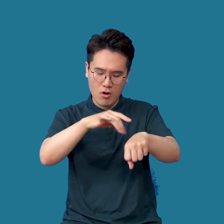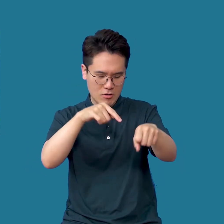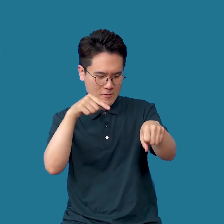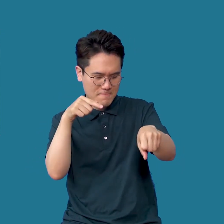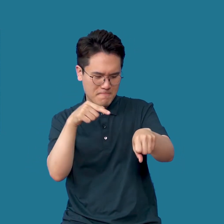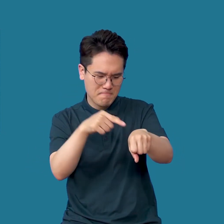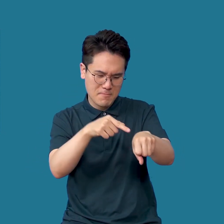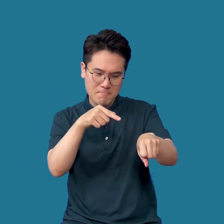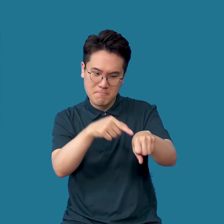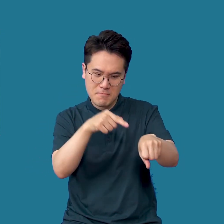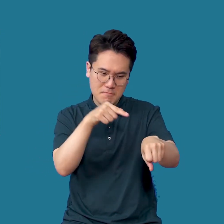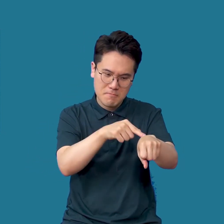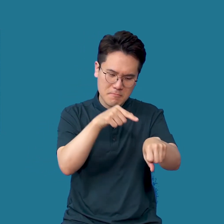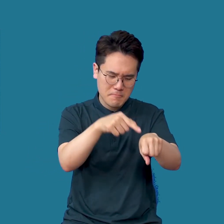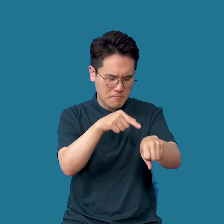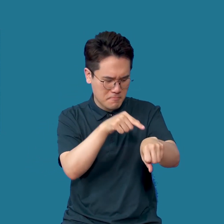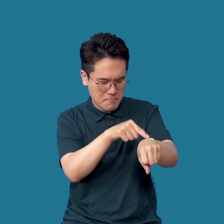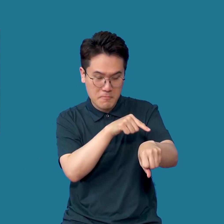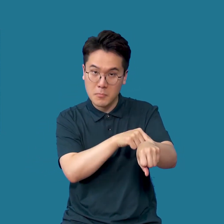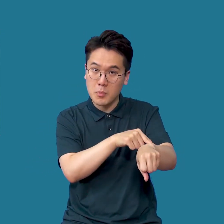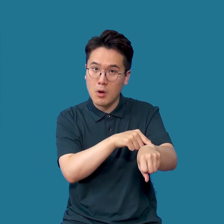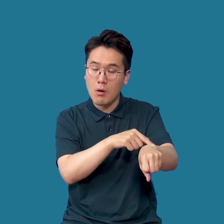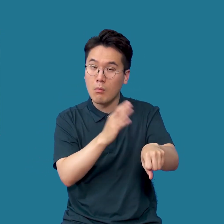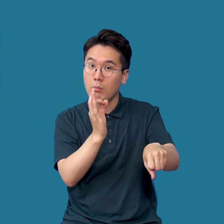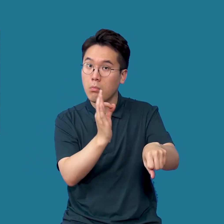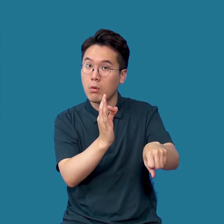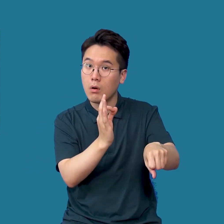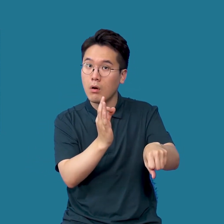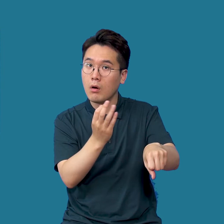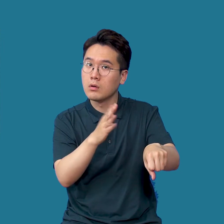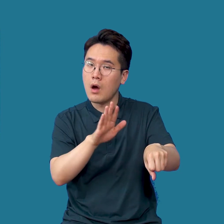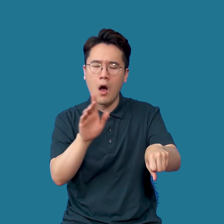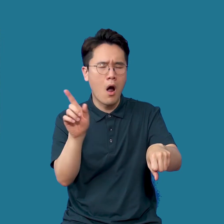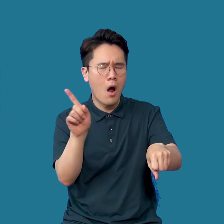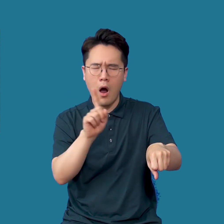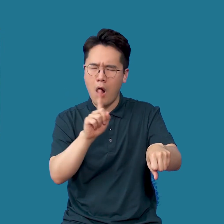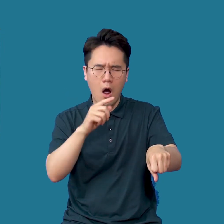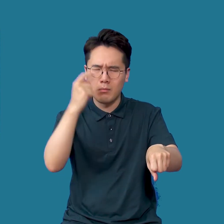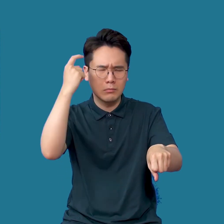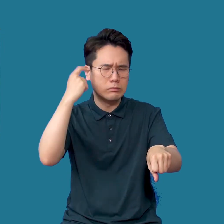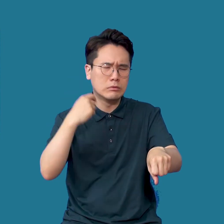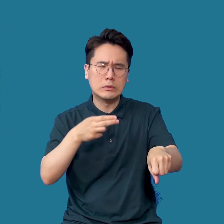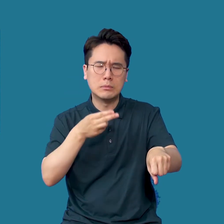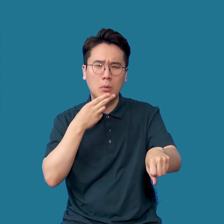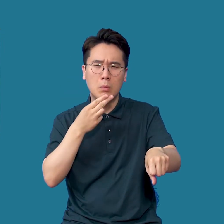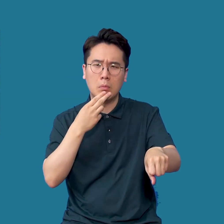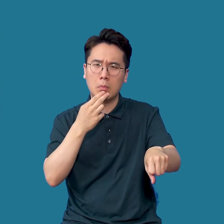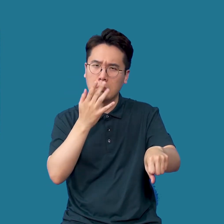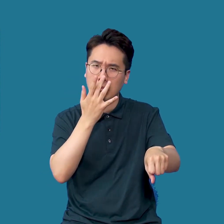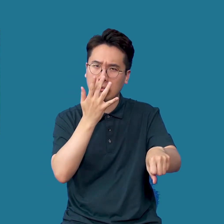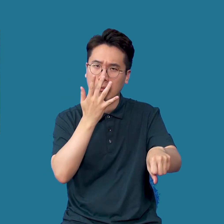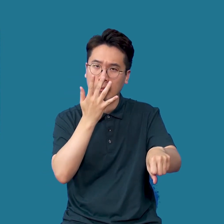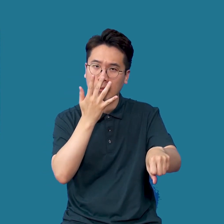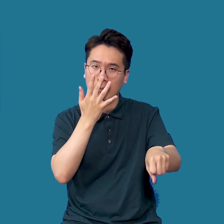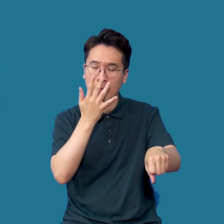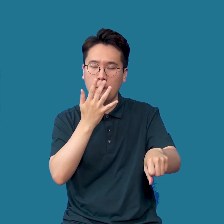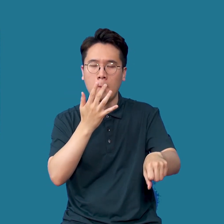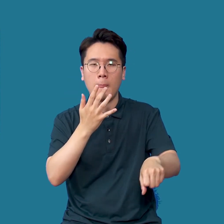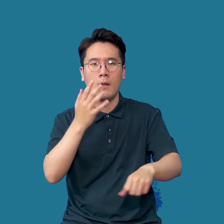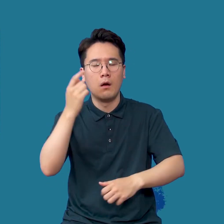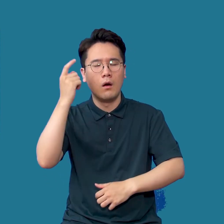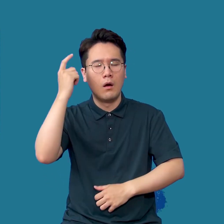솟도록 깊이 찔러 보았습니다. 아무런 느낌이 없습니다. 순간 머리가